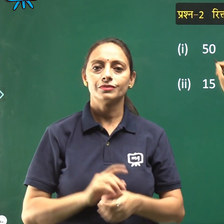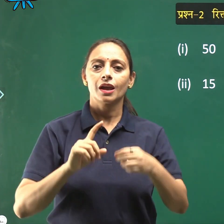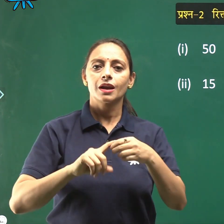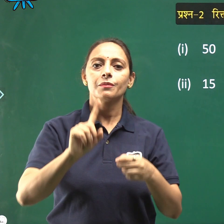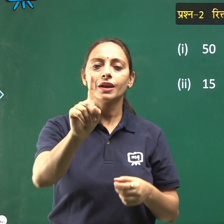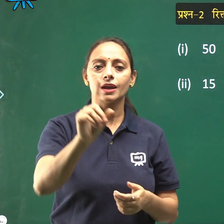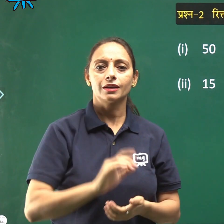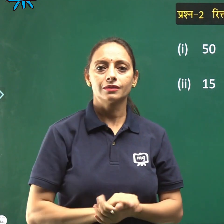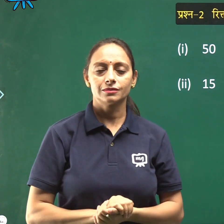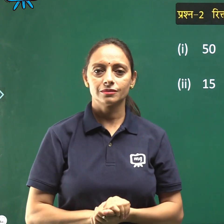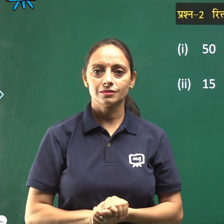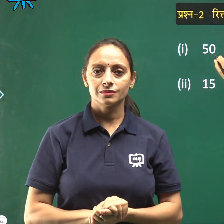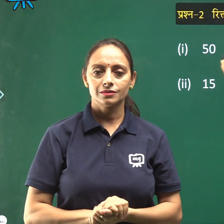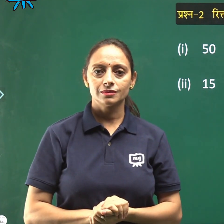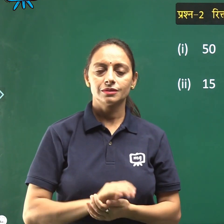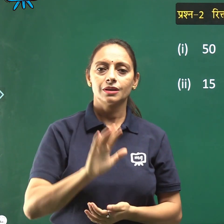नंबर एक,